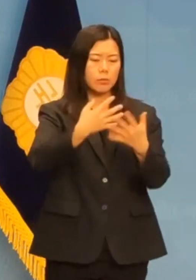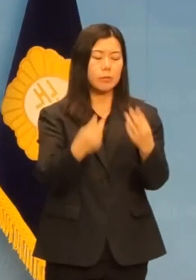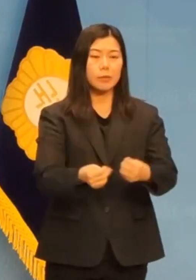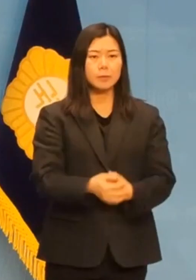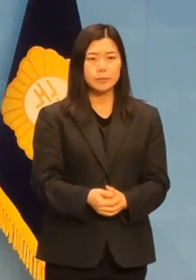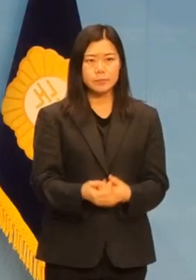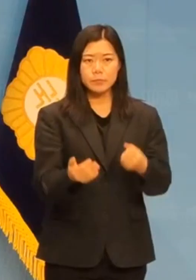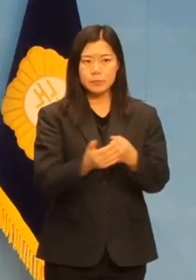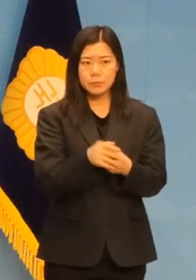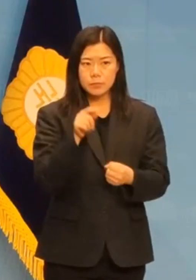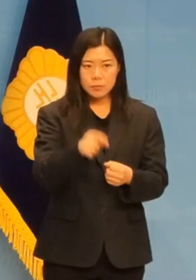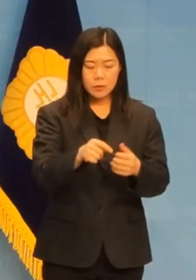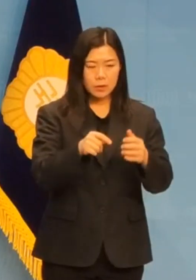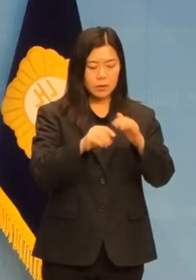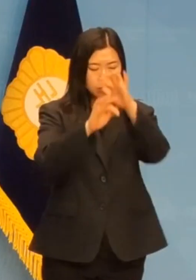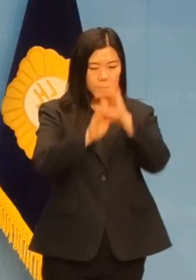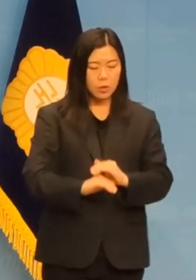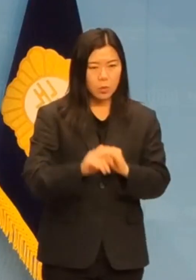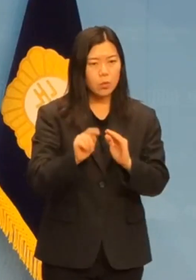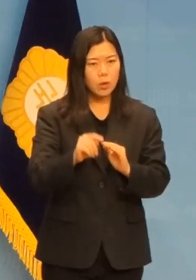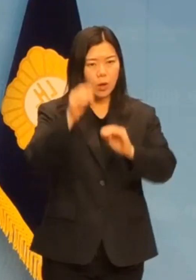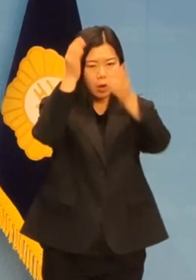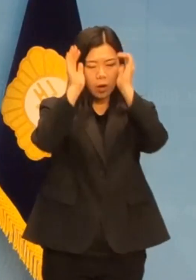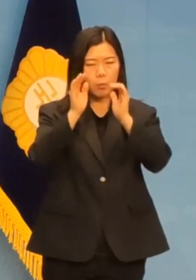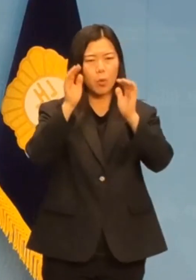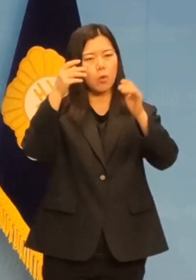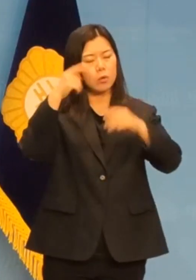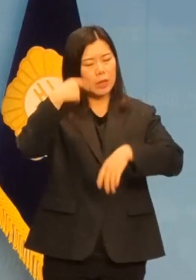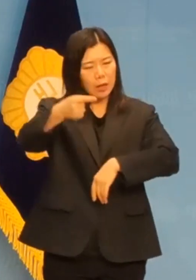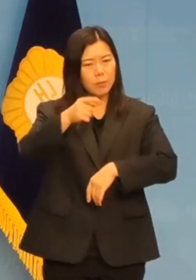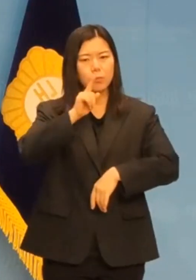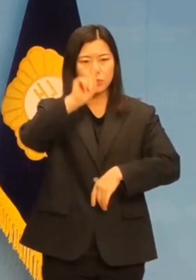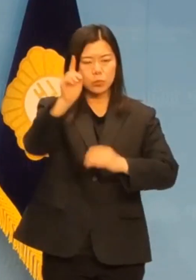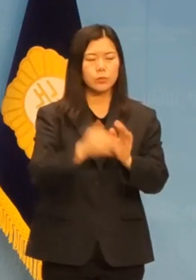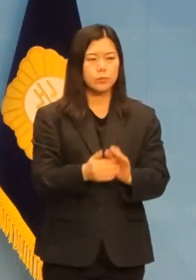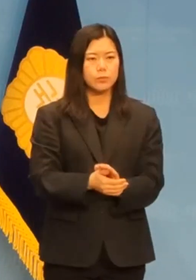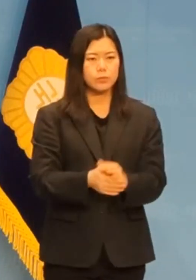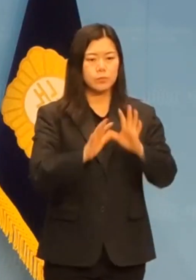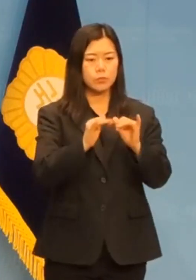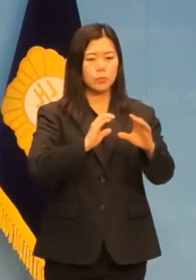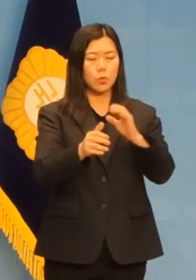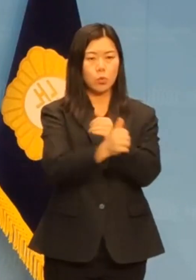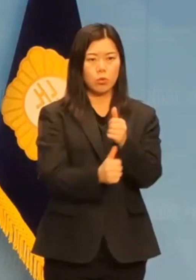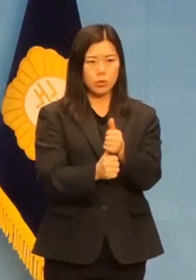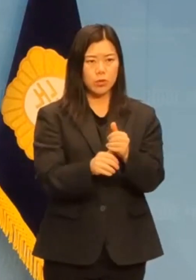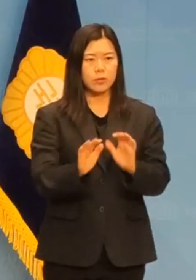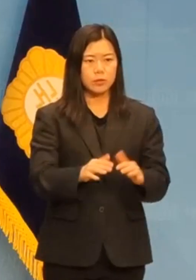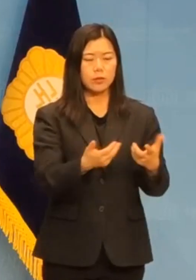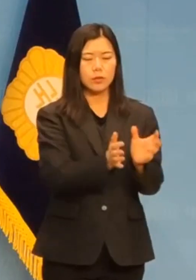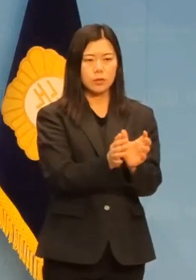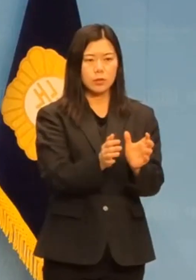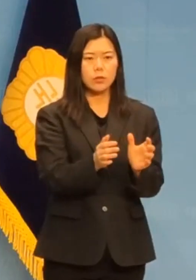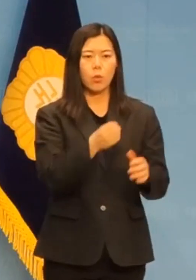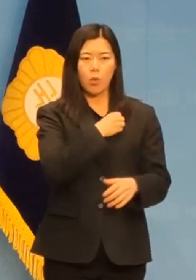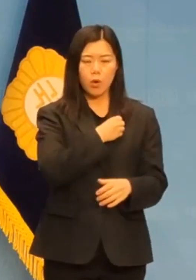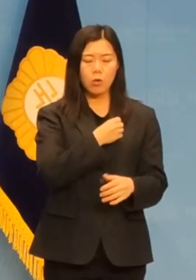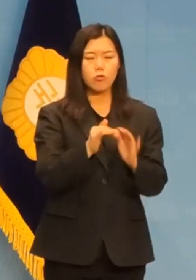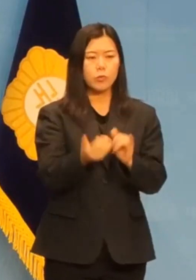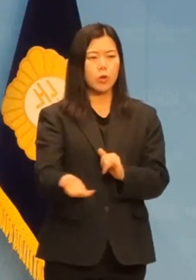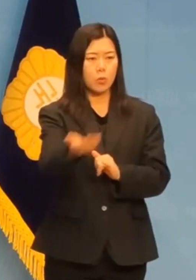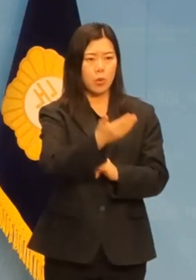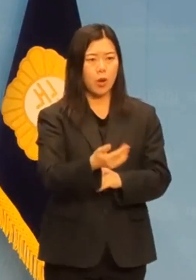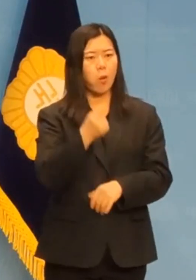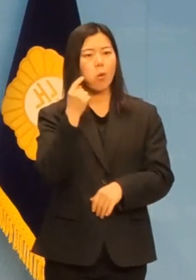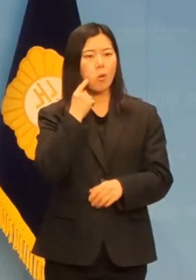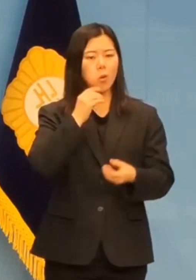많았으며 해당 게시물들은 해당 플랫폼에 신고 처리하였습니다. 국민소통위원회는 당원과 국민들께 신고해 주시는 허위